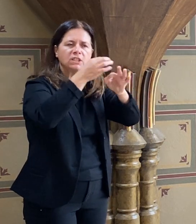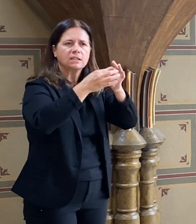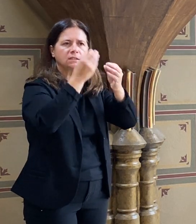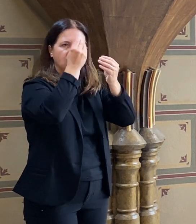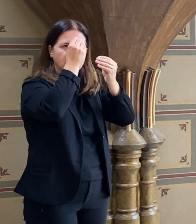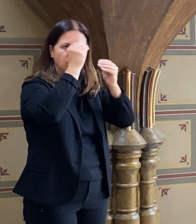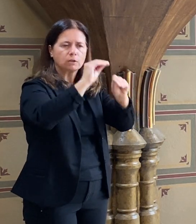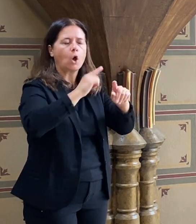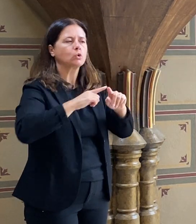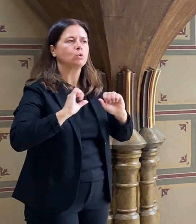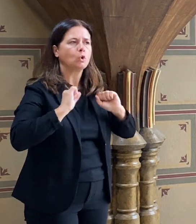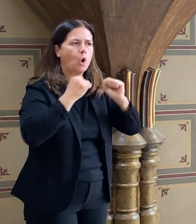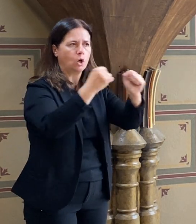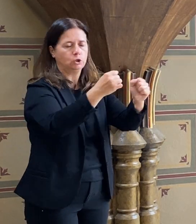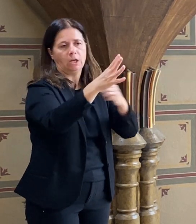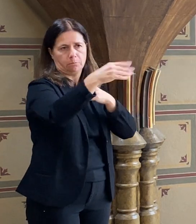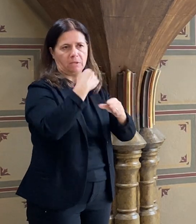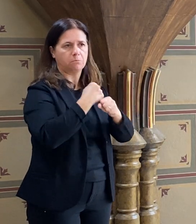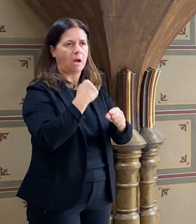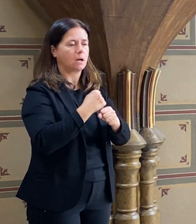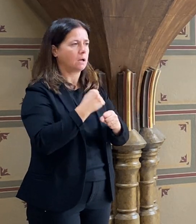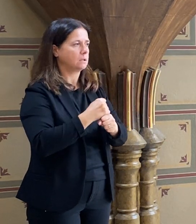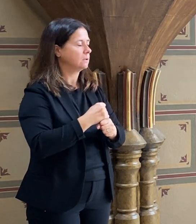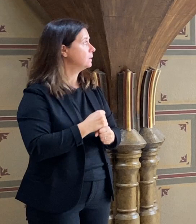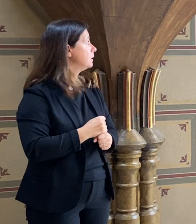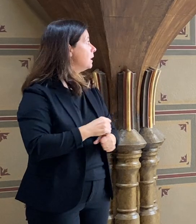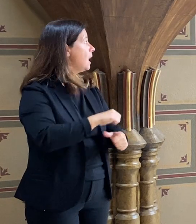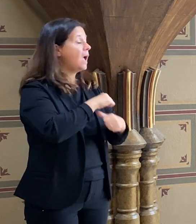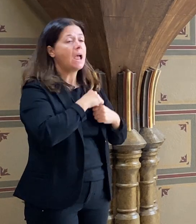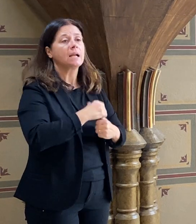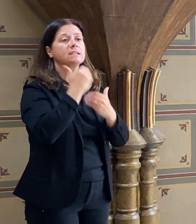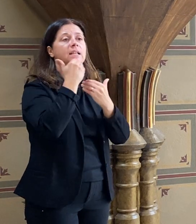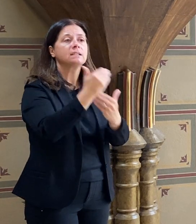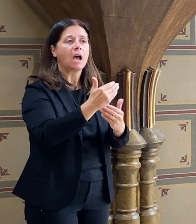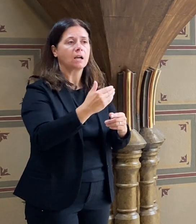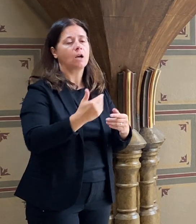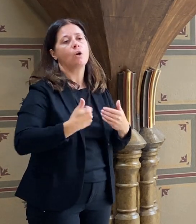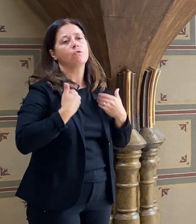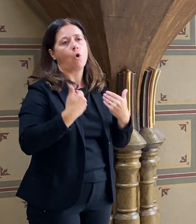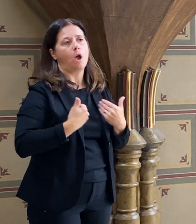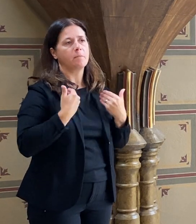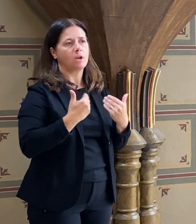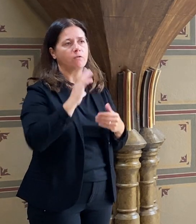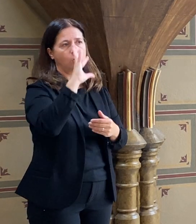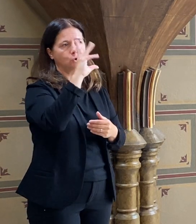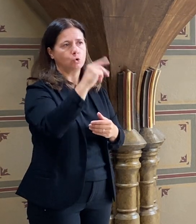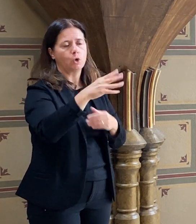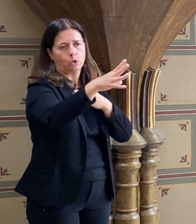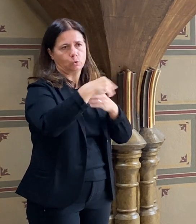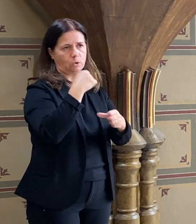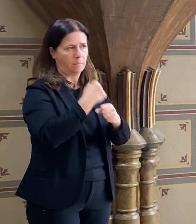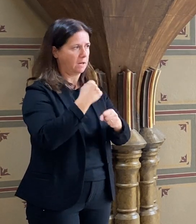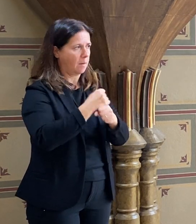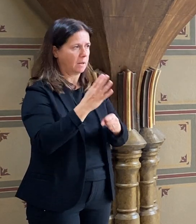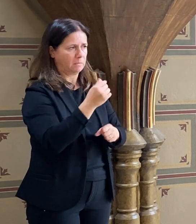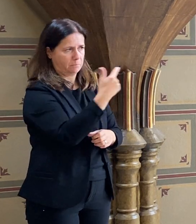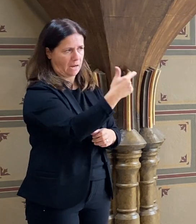und auch ganz engagiert mitmachen. Ihnen einen herzlichen Dank und ich freue mich auf eine schöne Zusammenarbeit mit